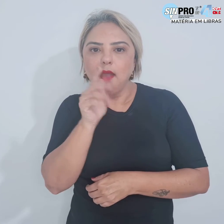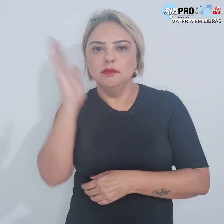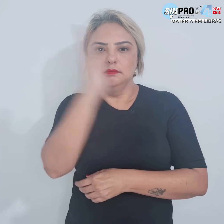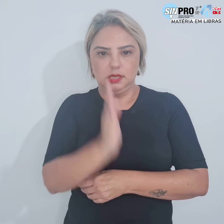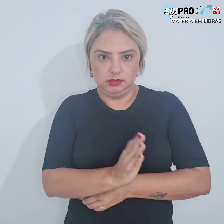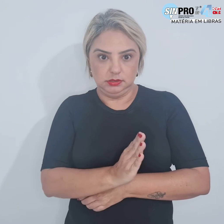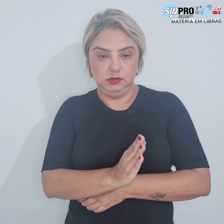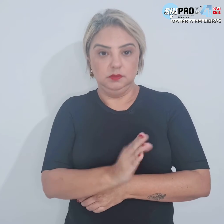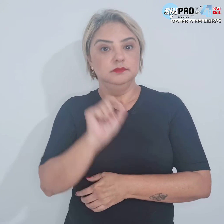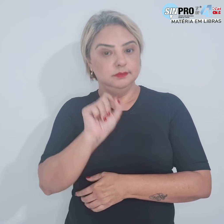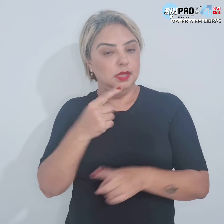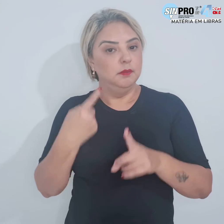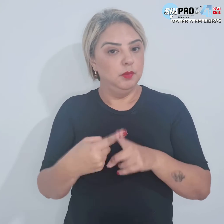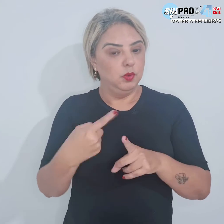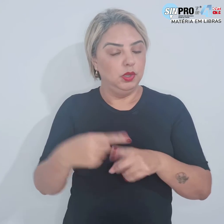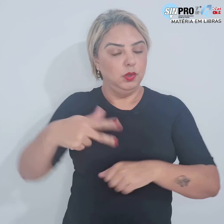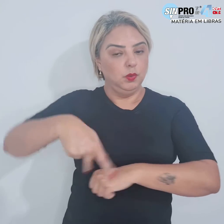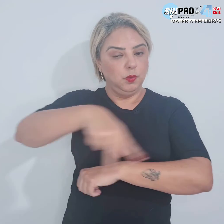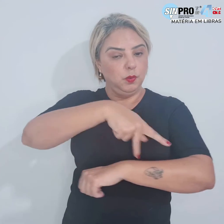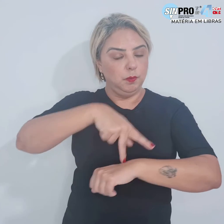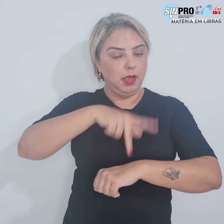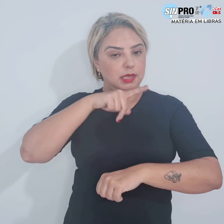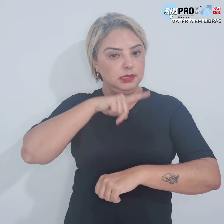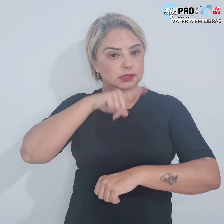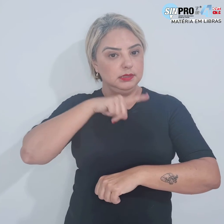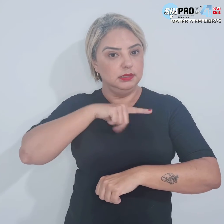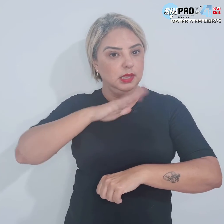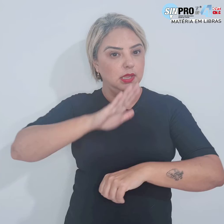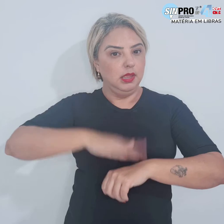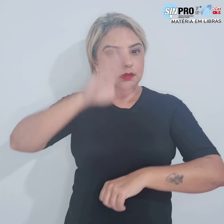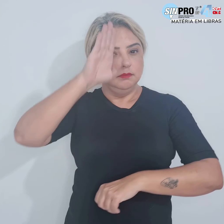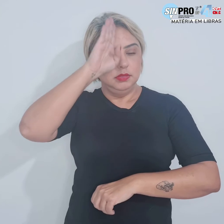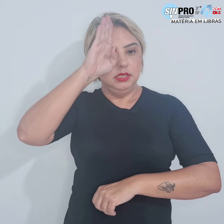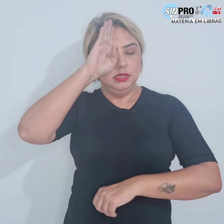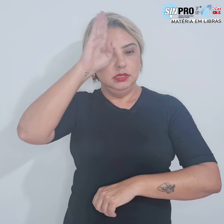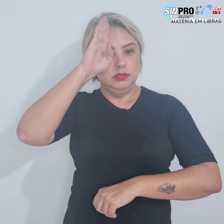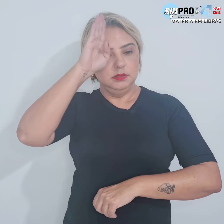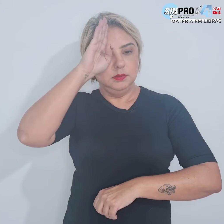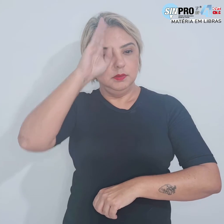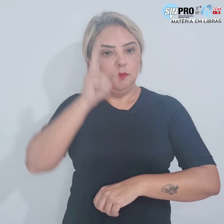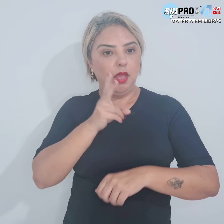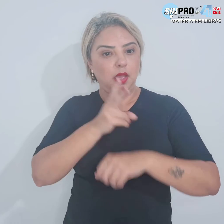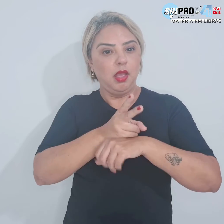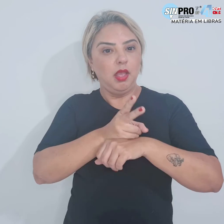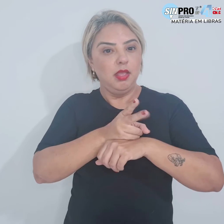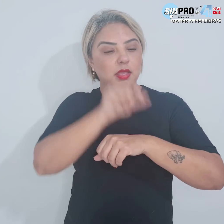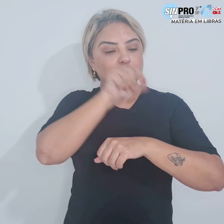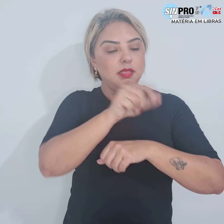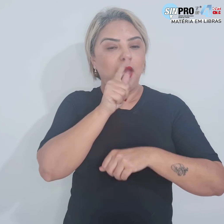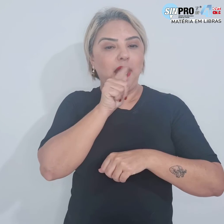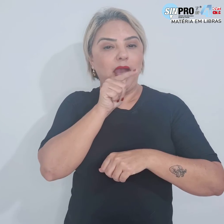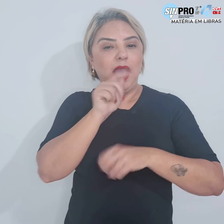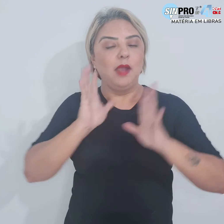Isso porque o país reúne as principais reservas de água potável do mundo,